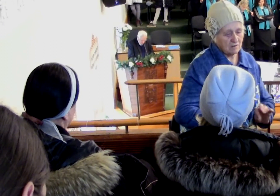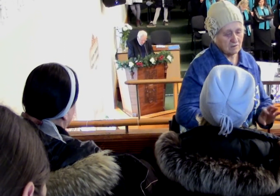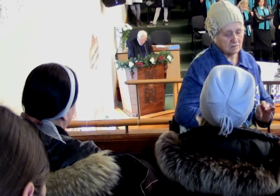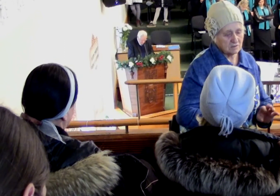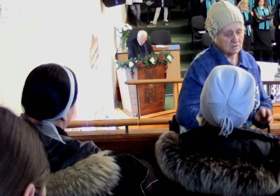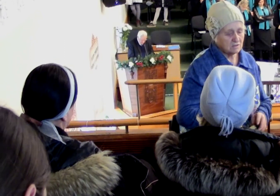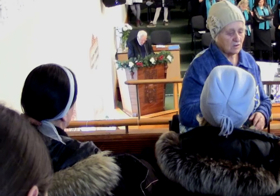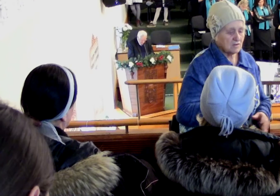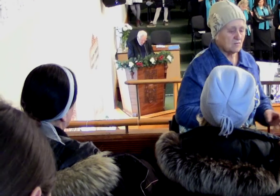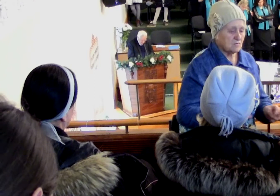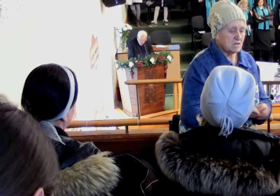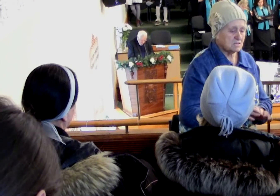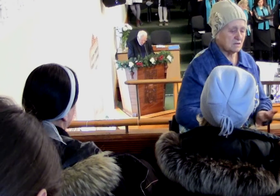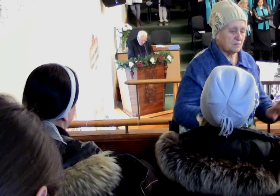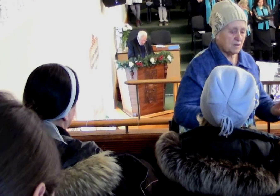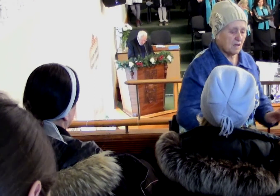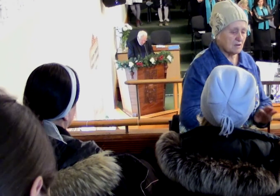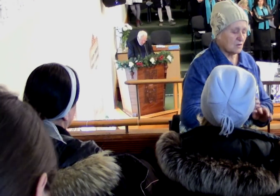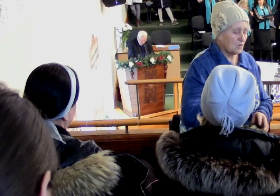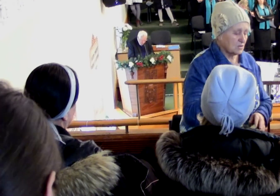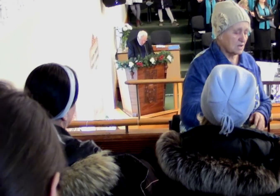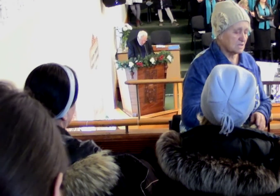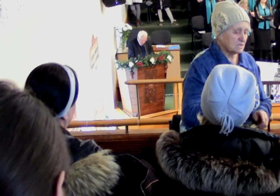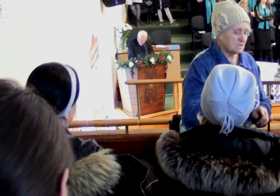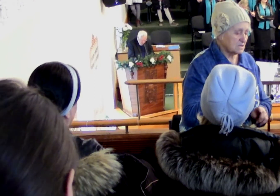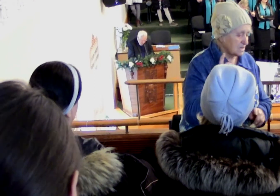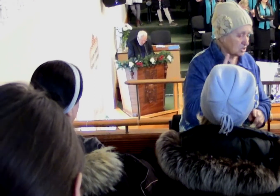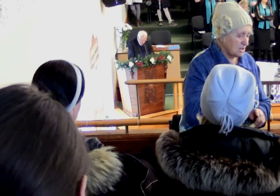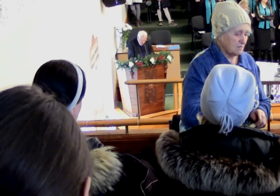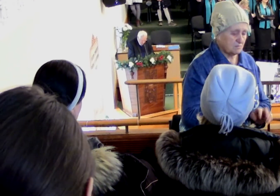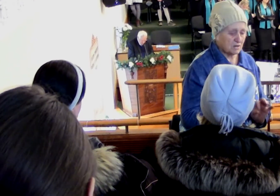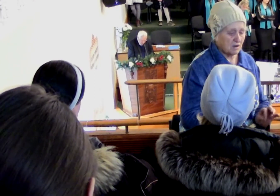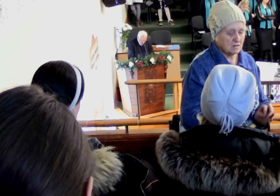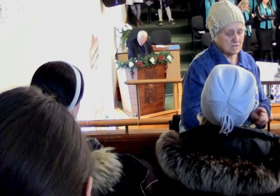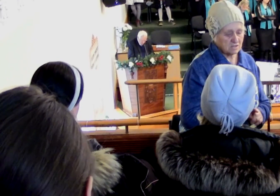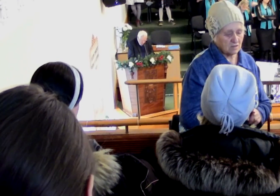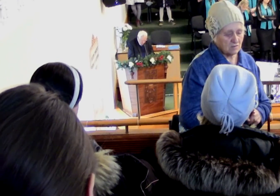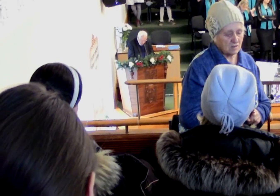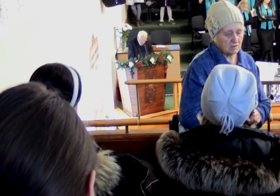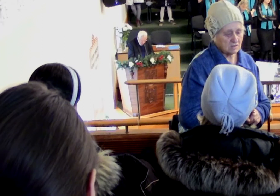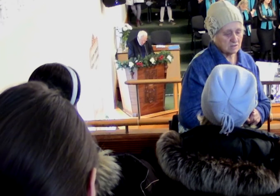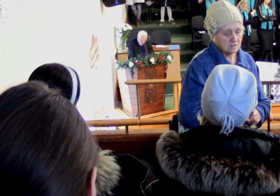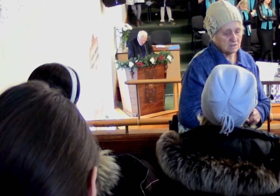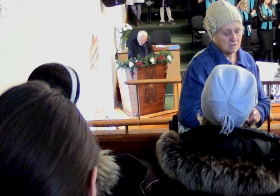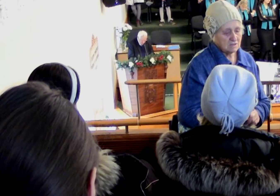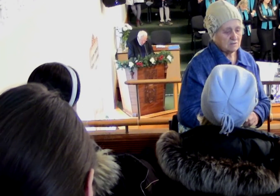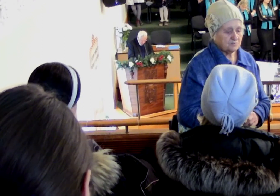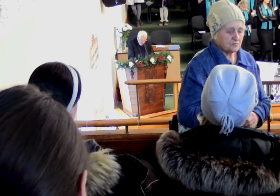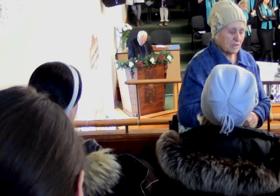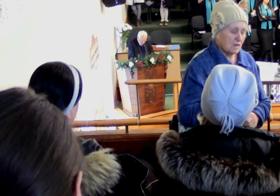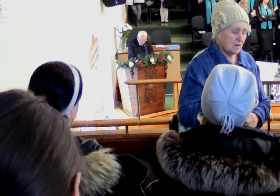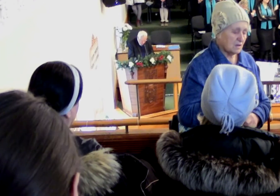когда мы пили вместе, когда мы слышали правильные слова, только Ты, Господи, Духом Святым